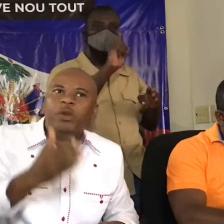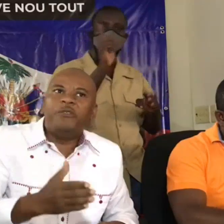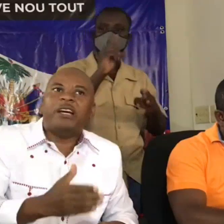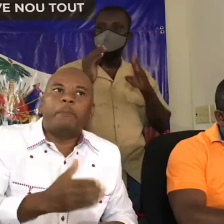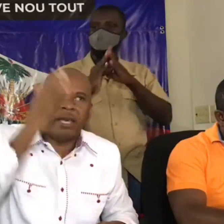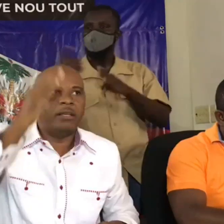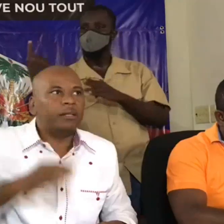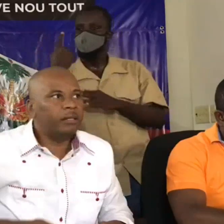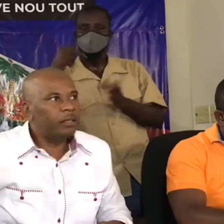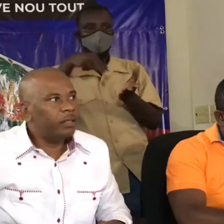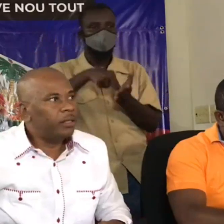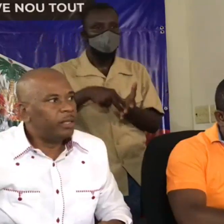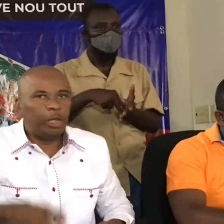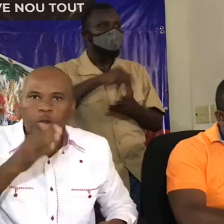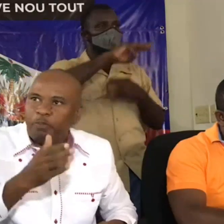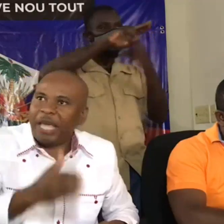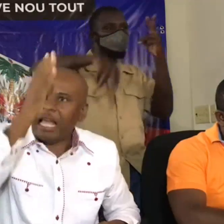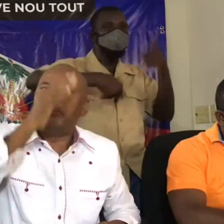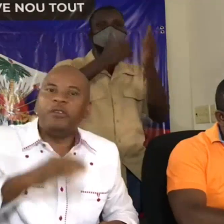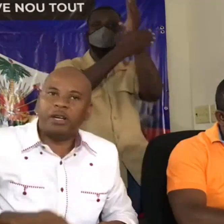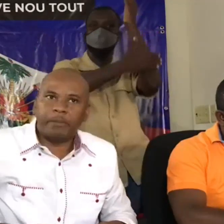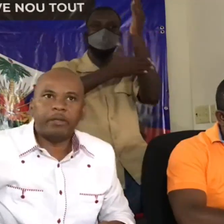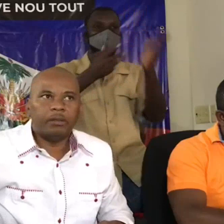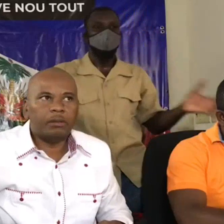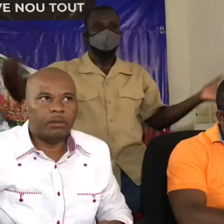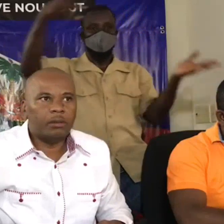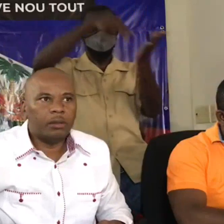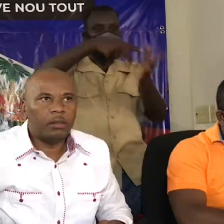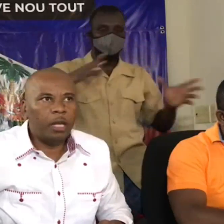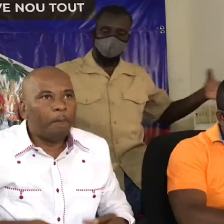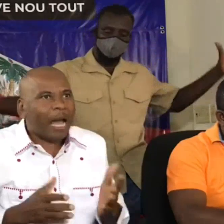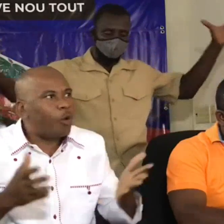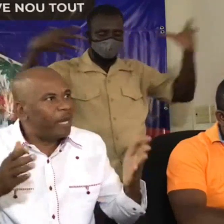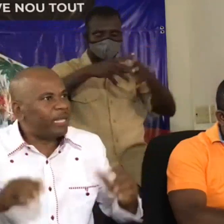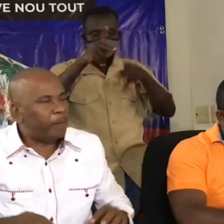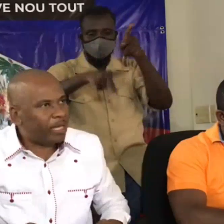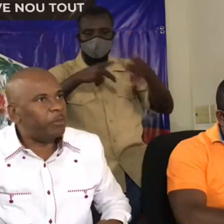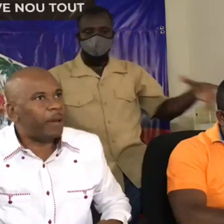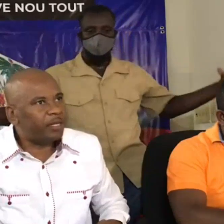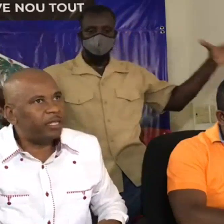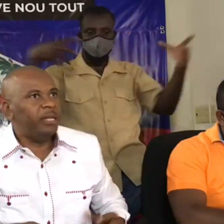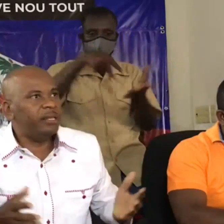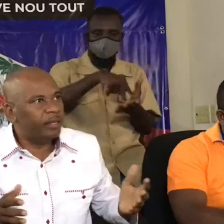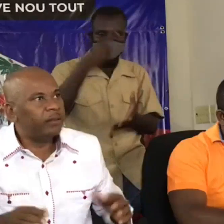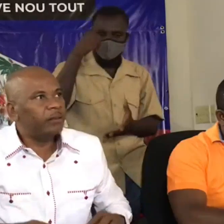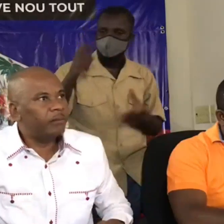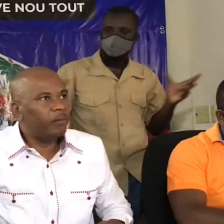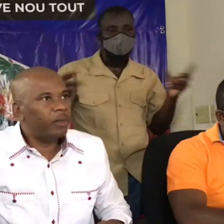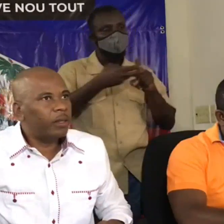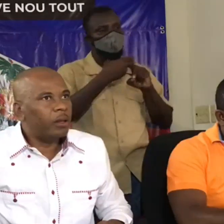zone nan pou lever campé. C'est tout pays a pou lever campé. Et m'pa ka comprendre ça qui a passé pe haïtien ces derniers